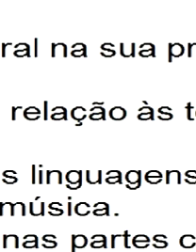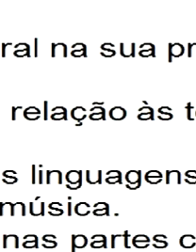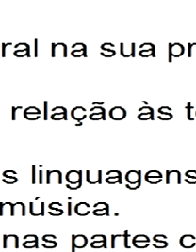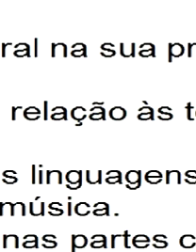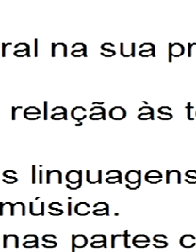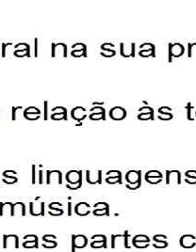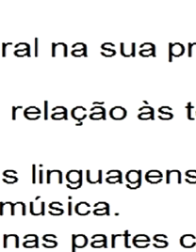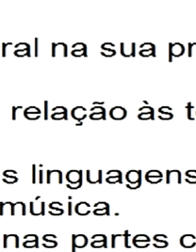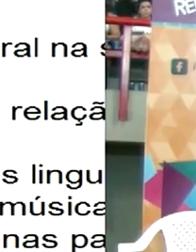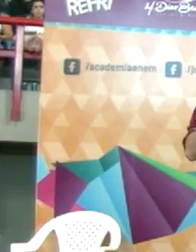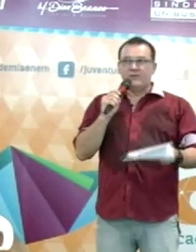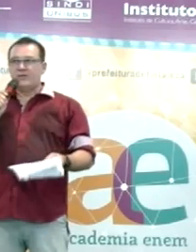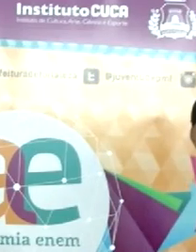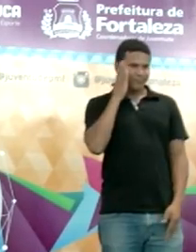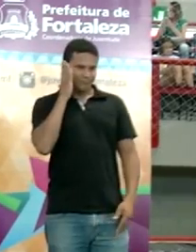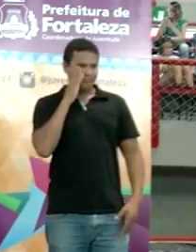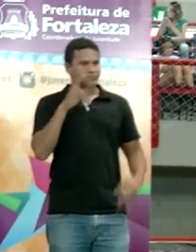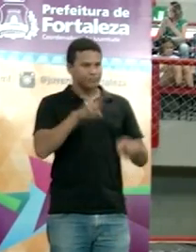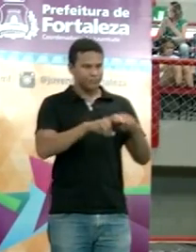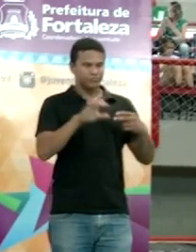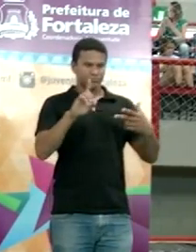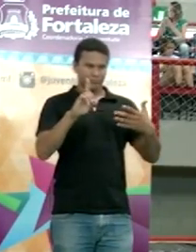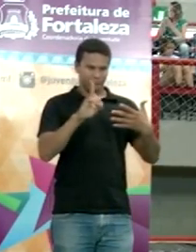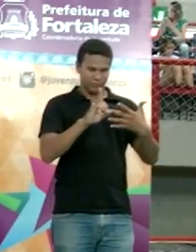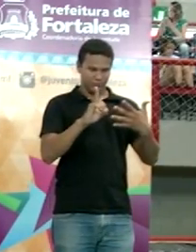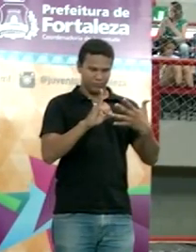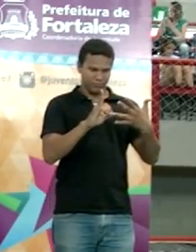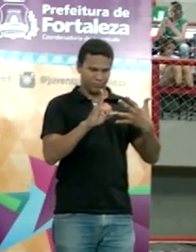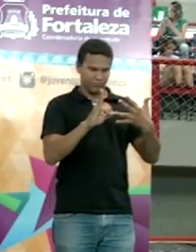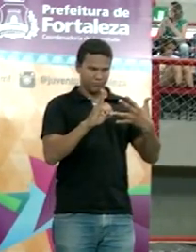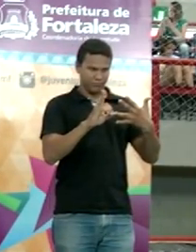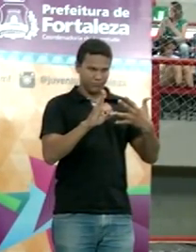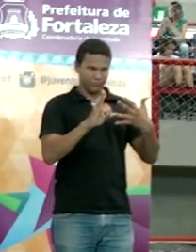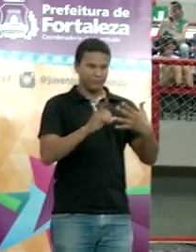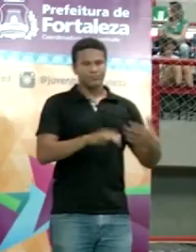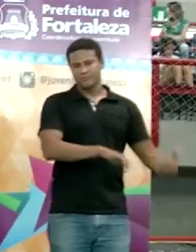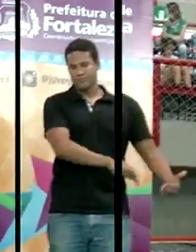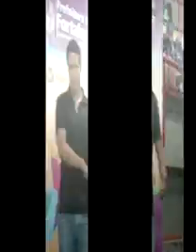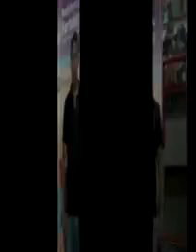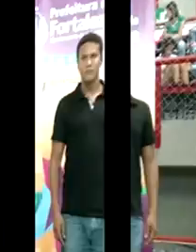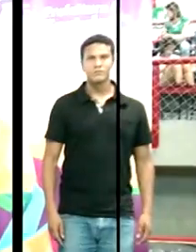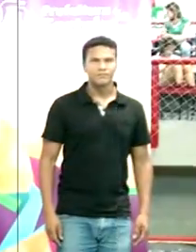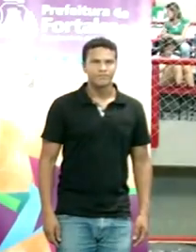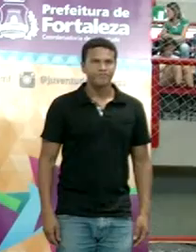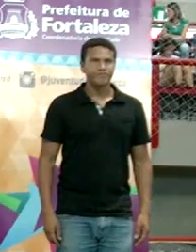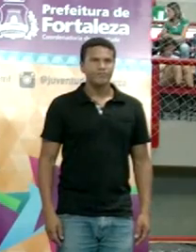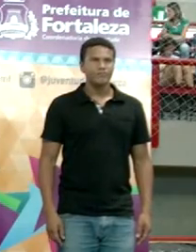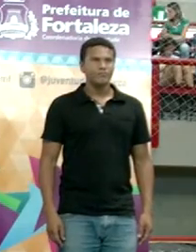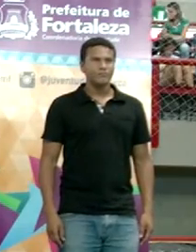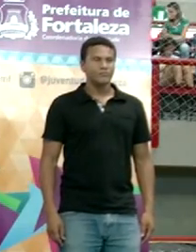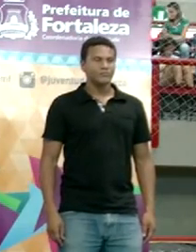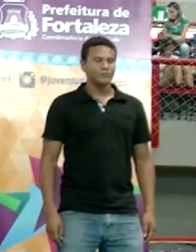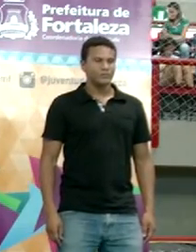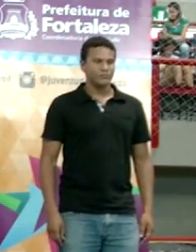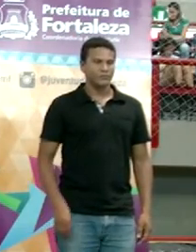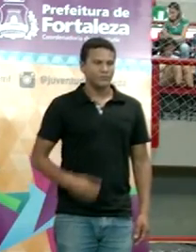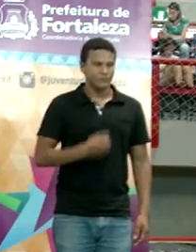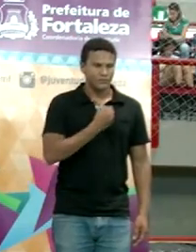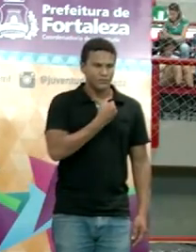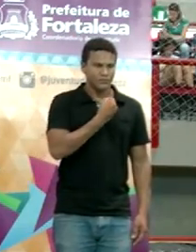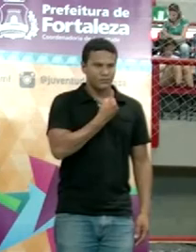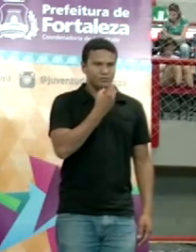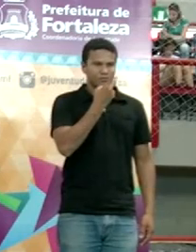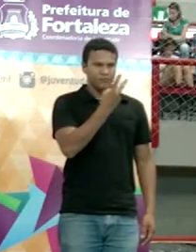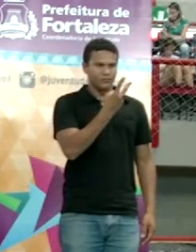D de dado. Vamos para a questão de número 2. Olha aí, a questão 2 falando